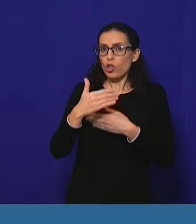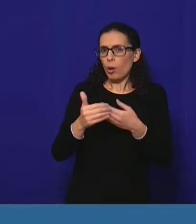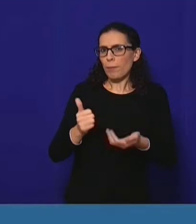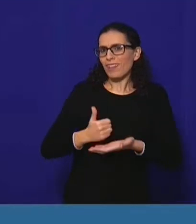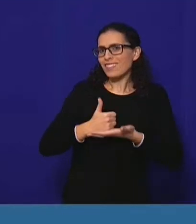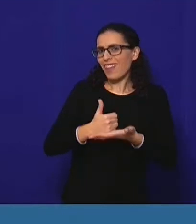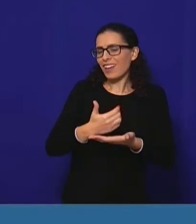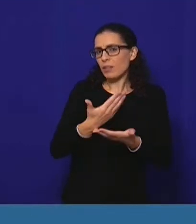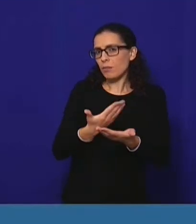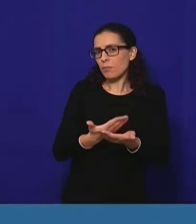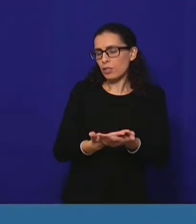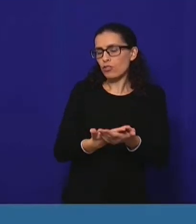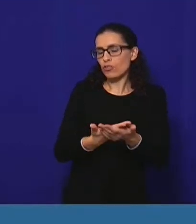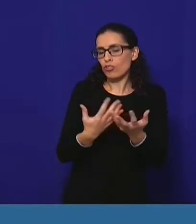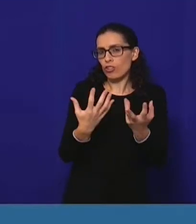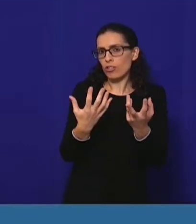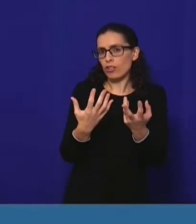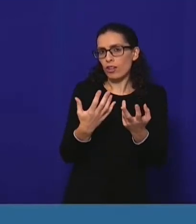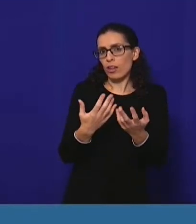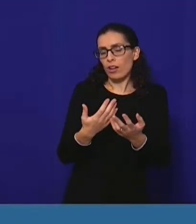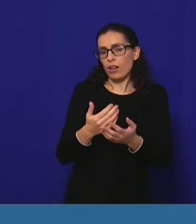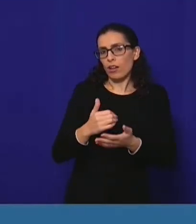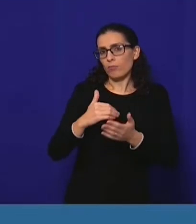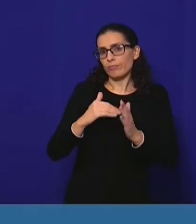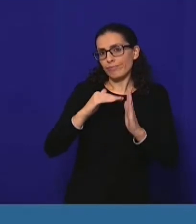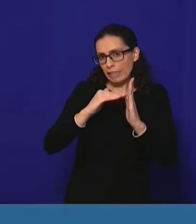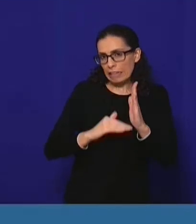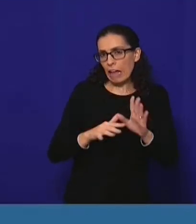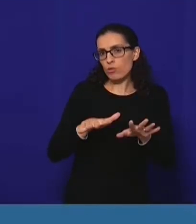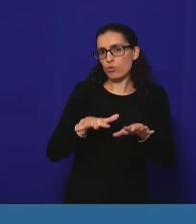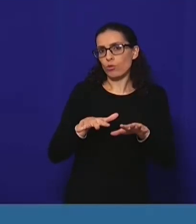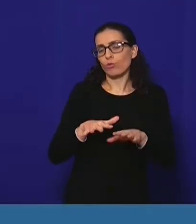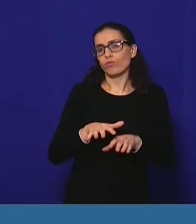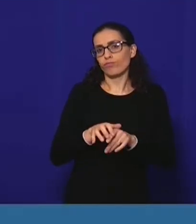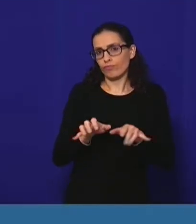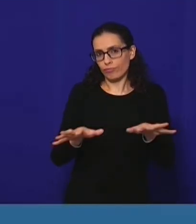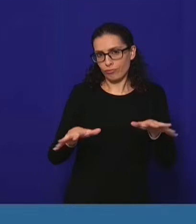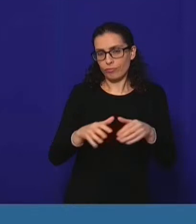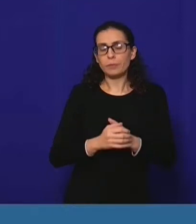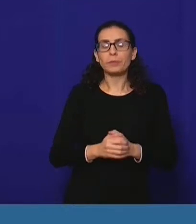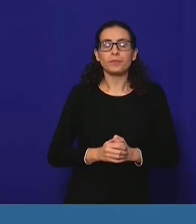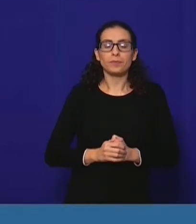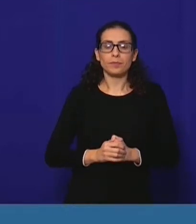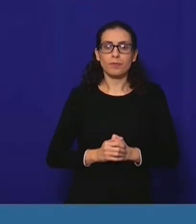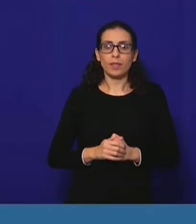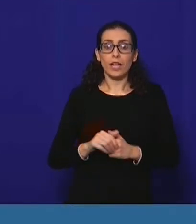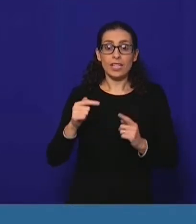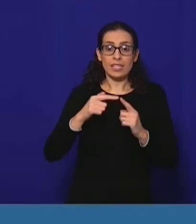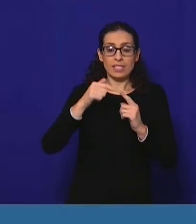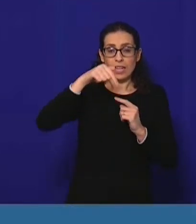il-benefiċċji kollha li għandha. U infatti sa issa kellna